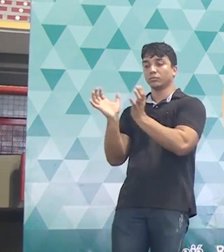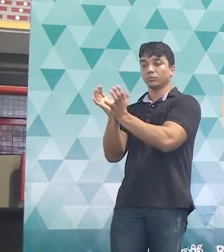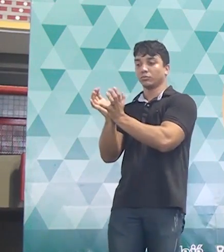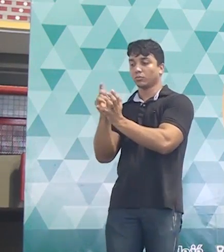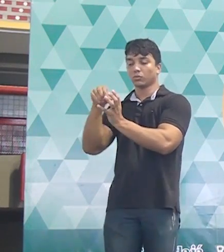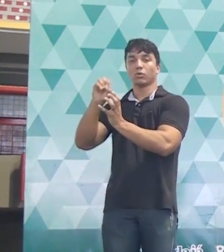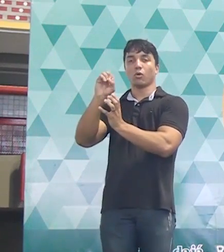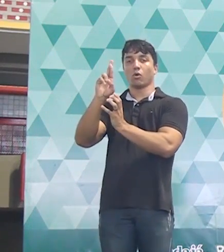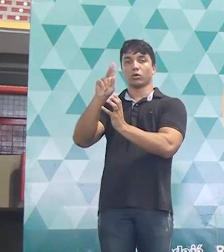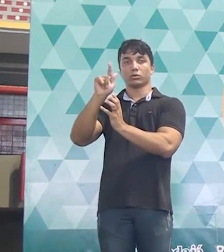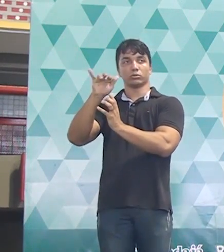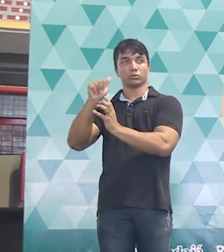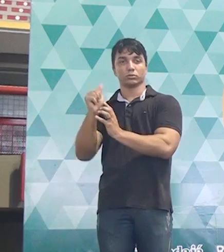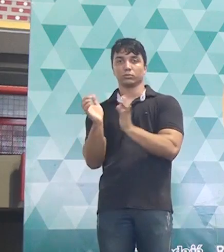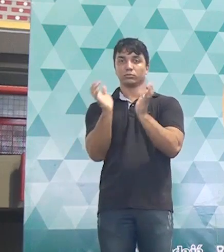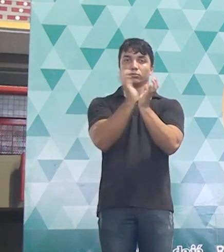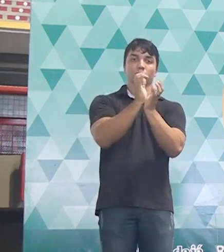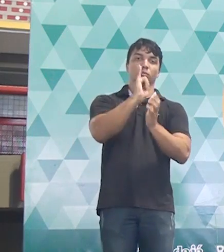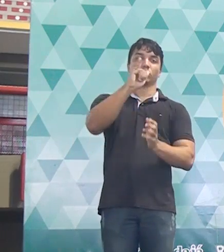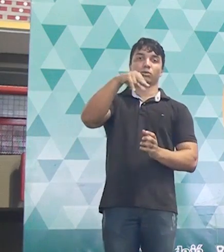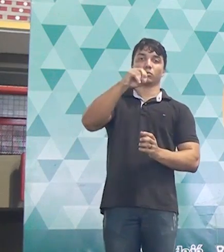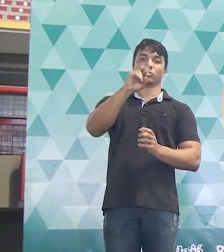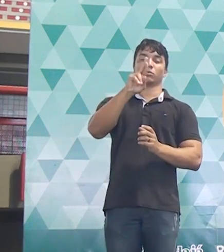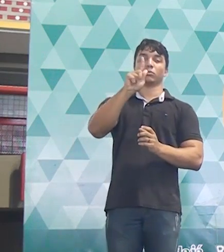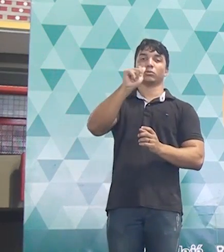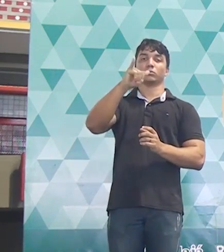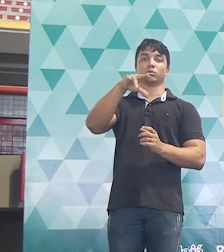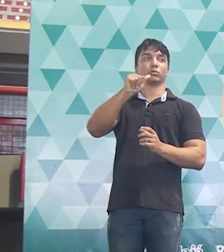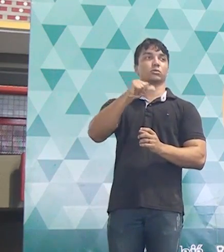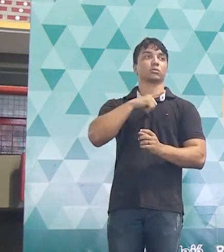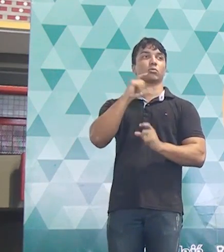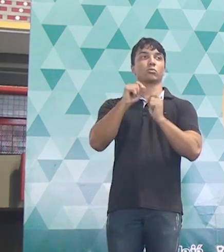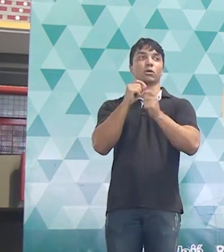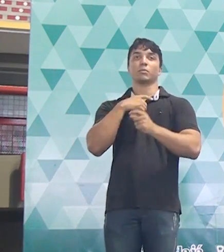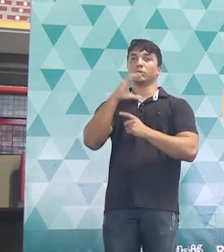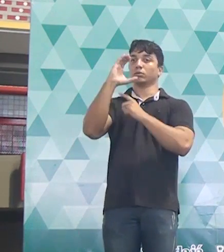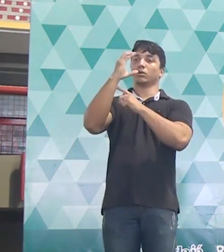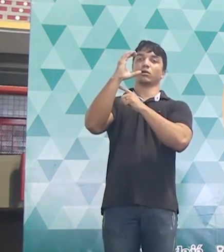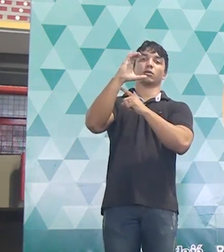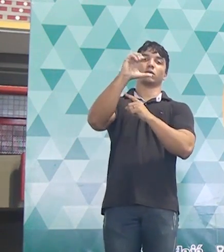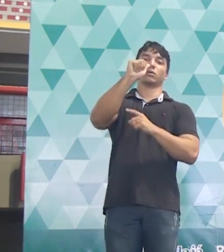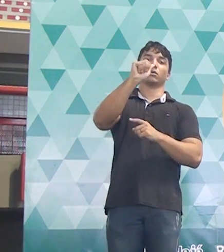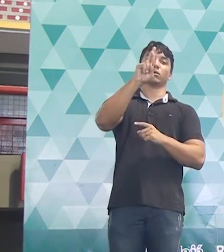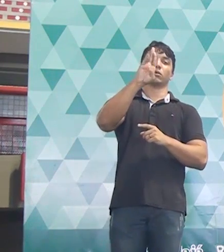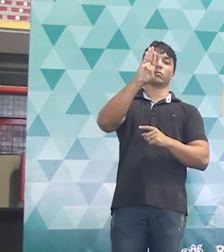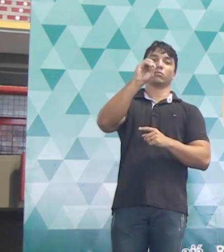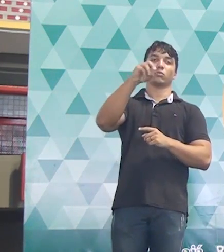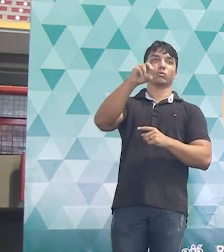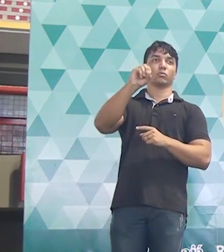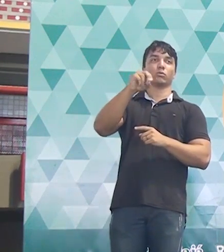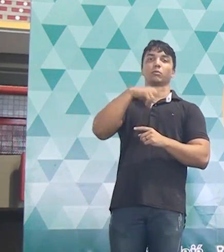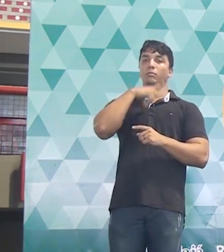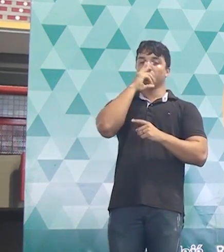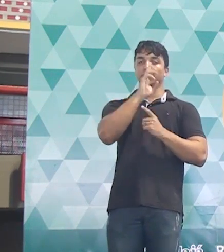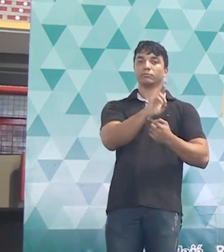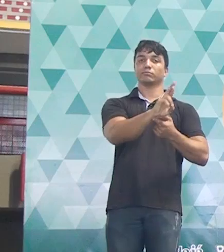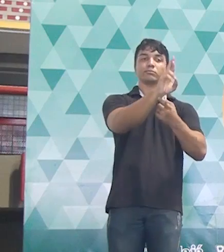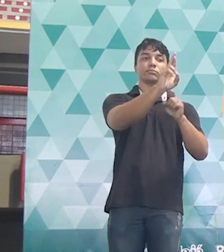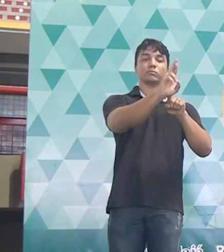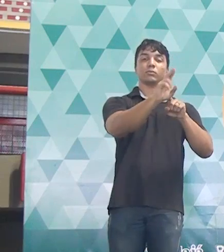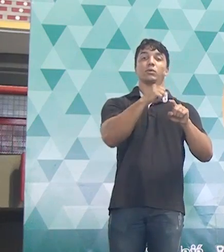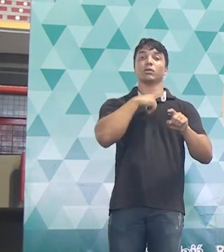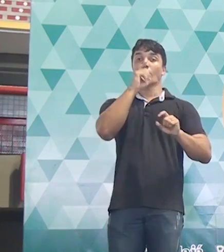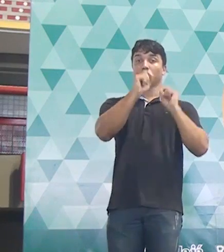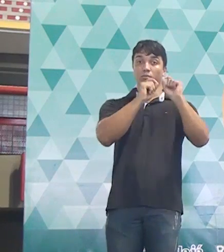em orgânicas e inorgânicas e usava-se o elemento carbono como referência. Substâncias com carbono